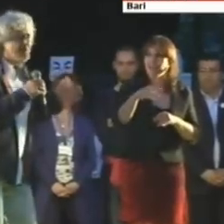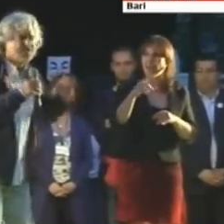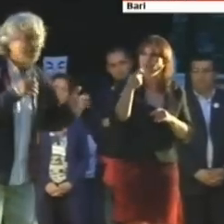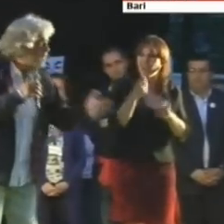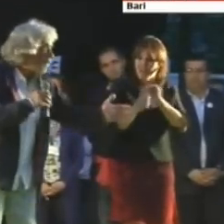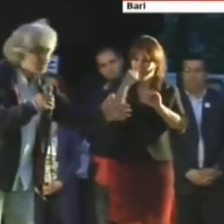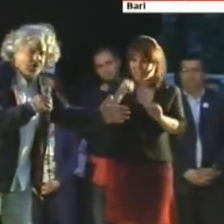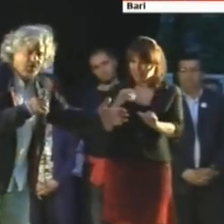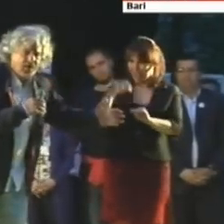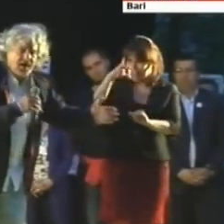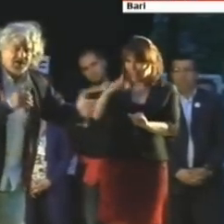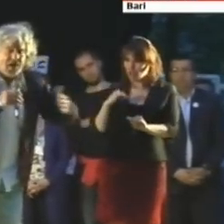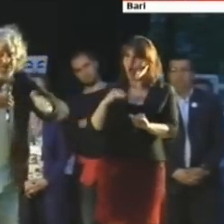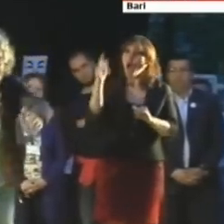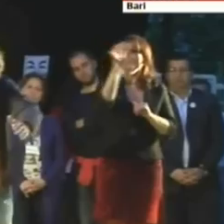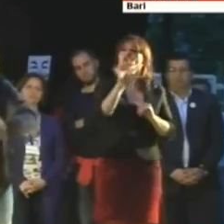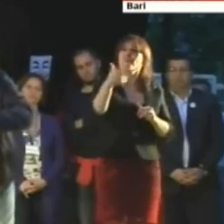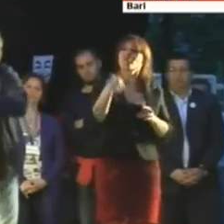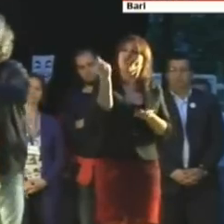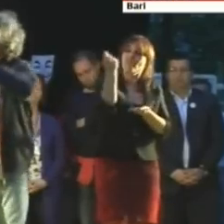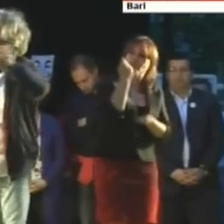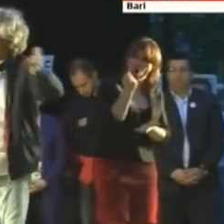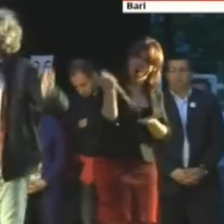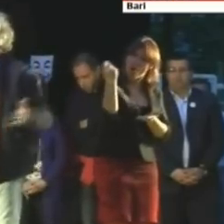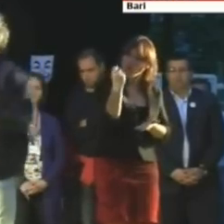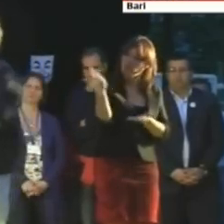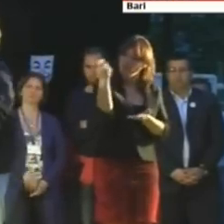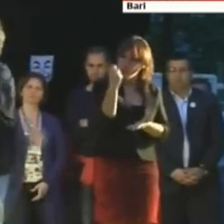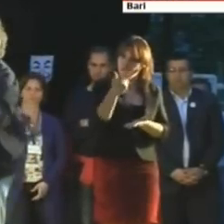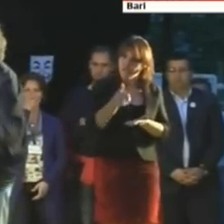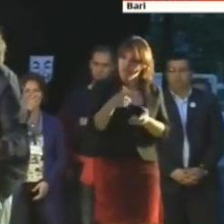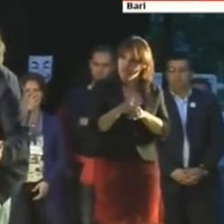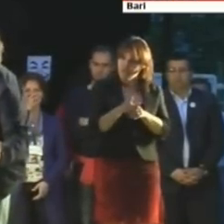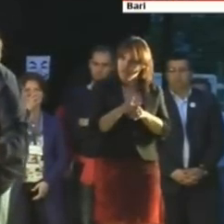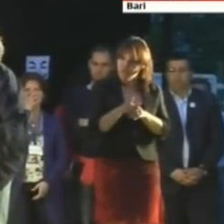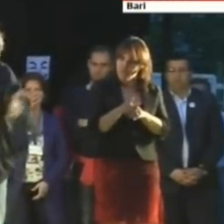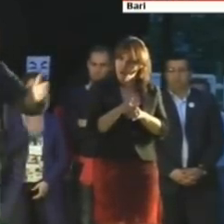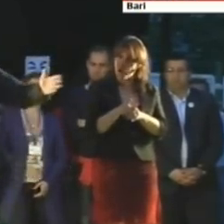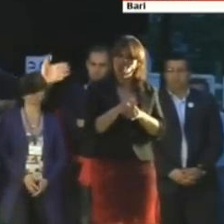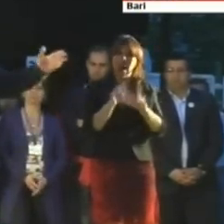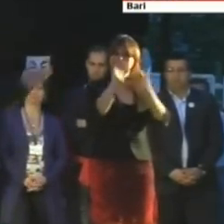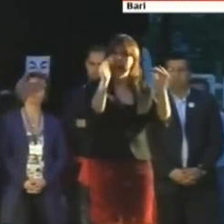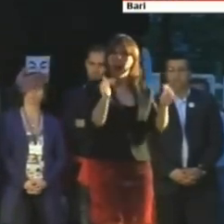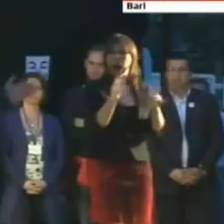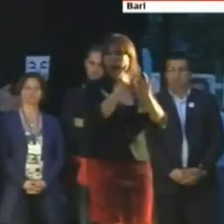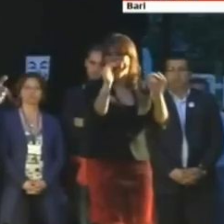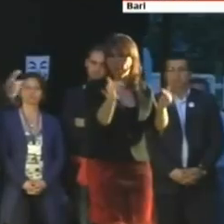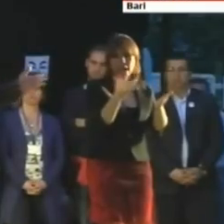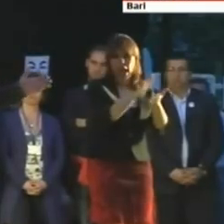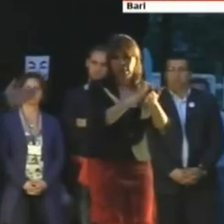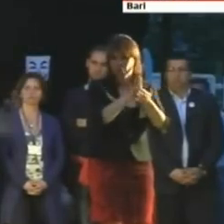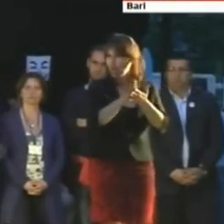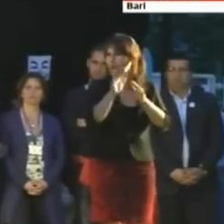in Europa c'è un fondo che serve per l'ambiente, per pulire gli ambienti, pensa